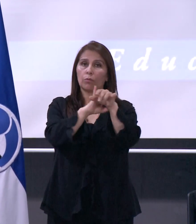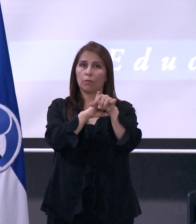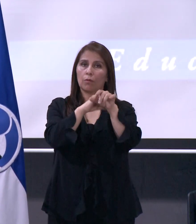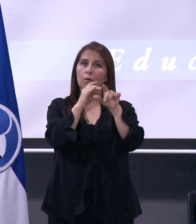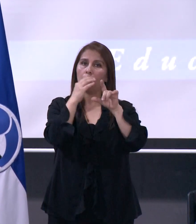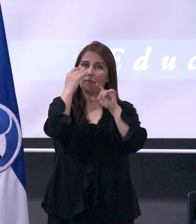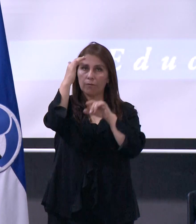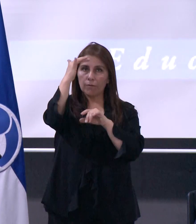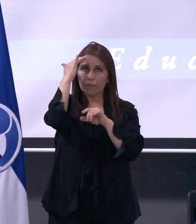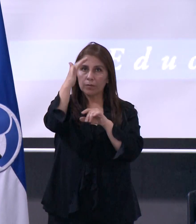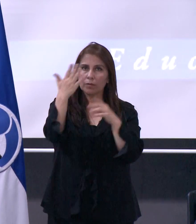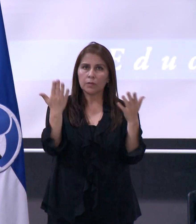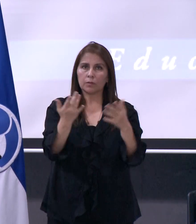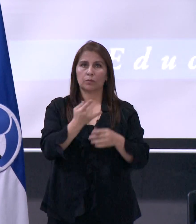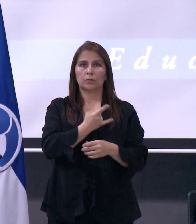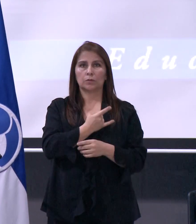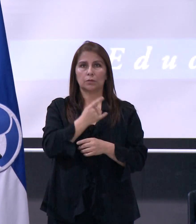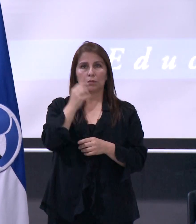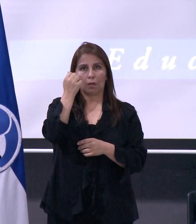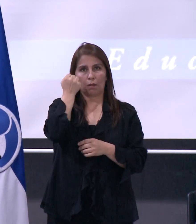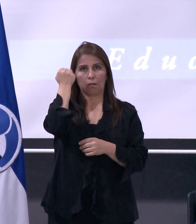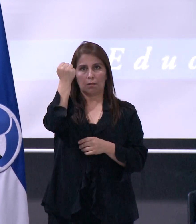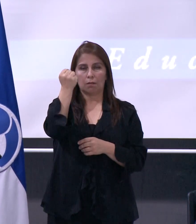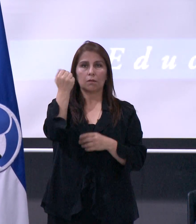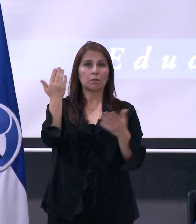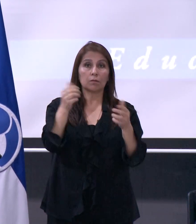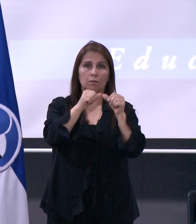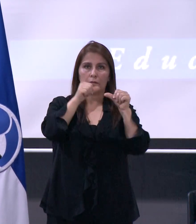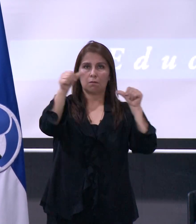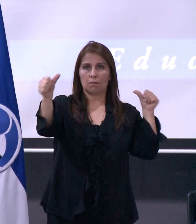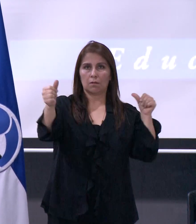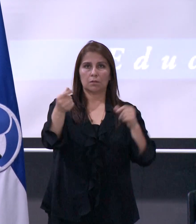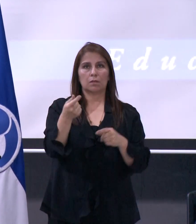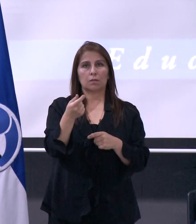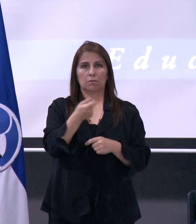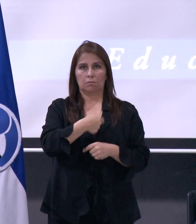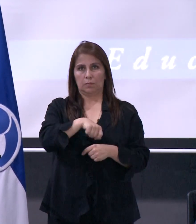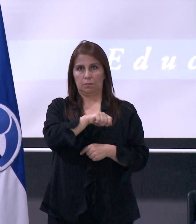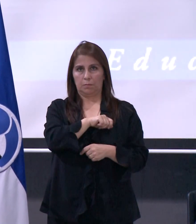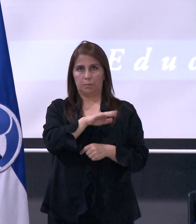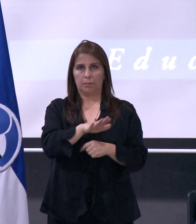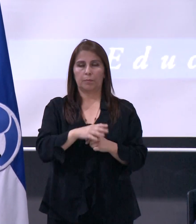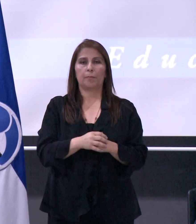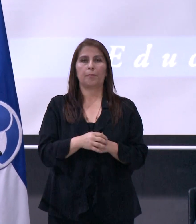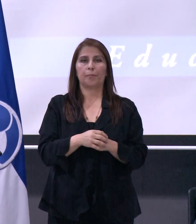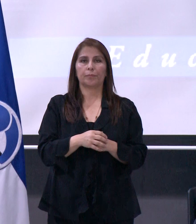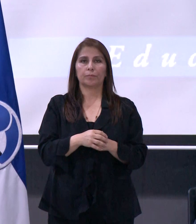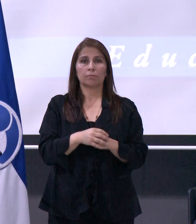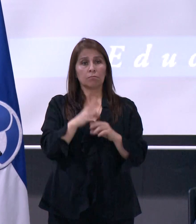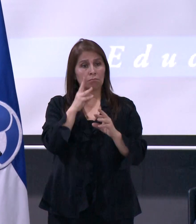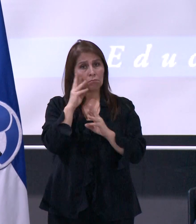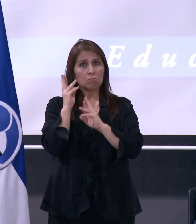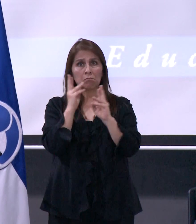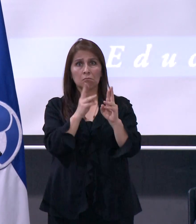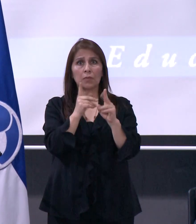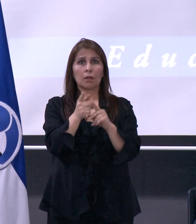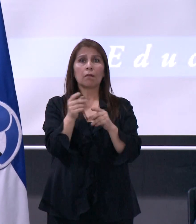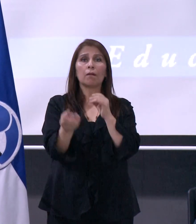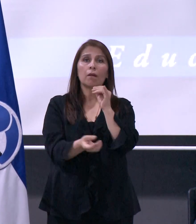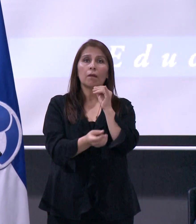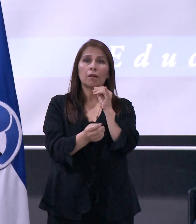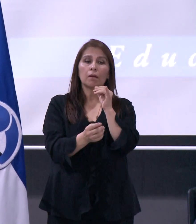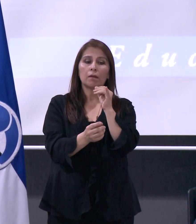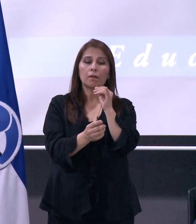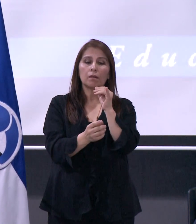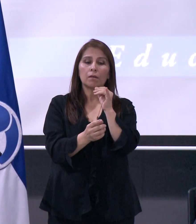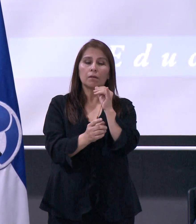universidad nacional de educación a distancia en madrid españa tesis sobresaliente cum laude por unanimidad titulada ciencias sociales